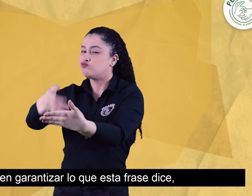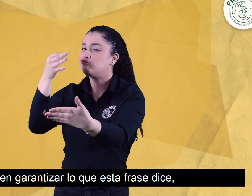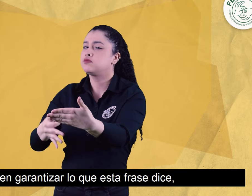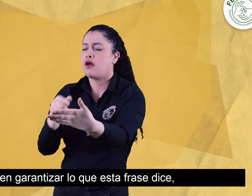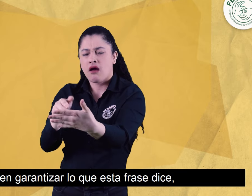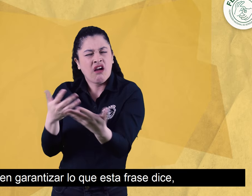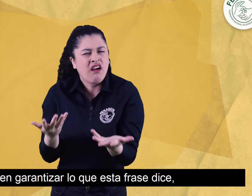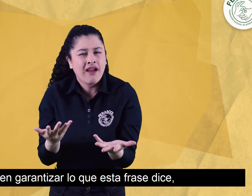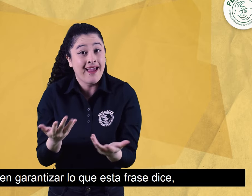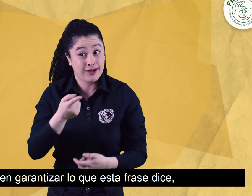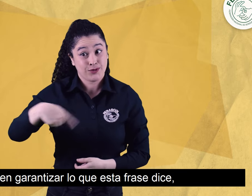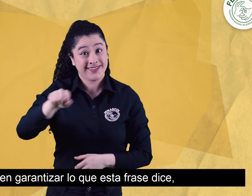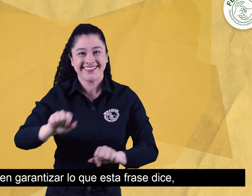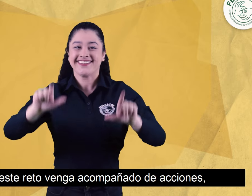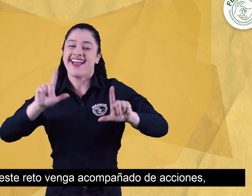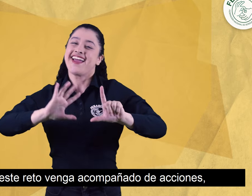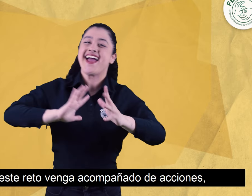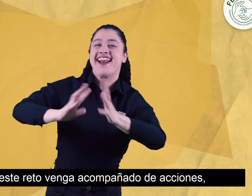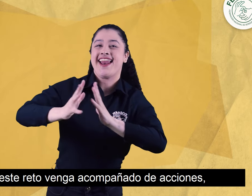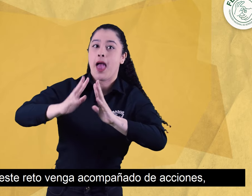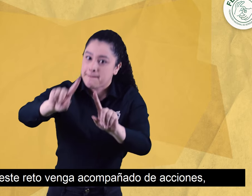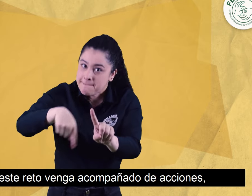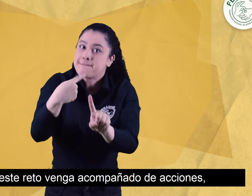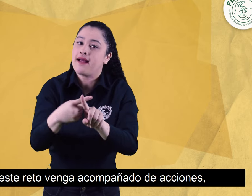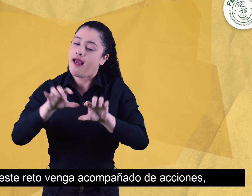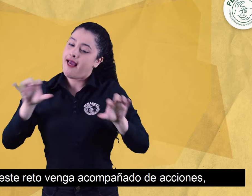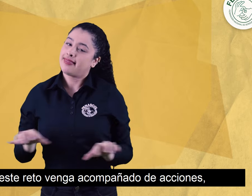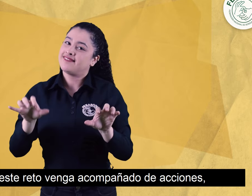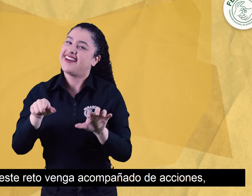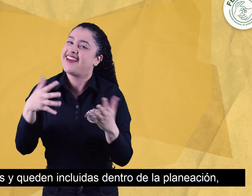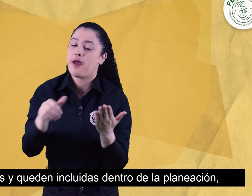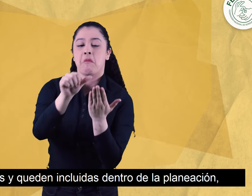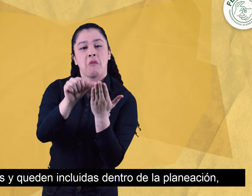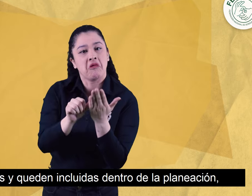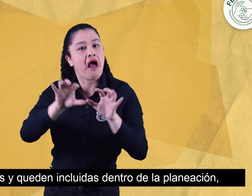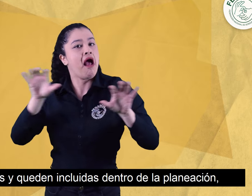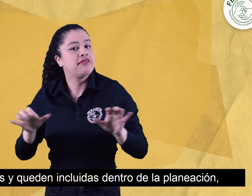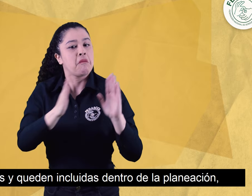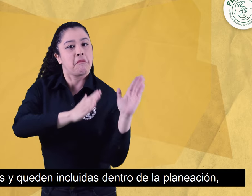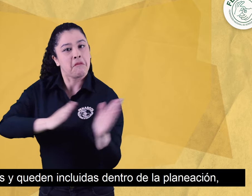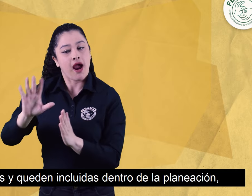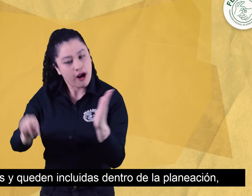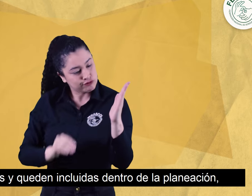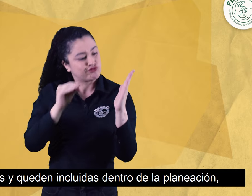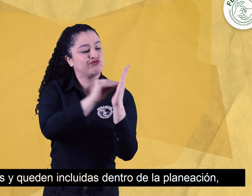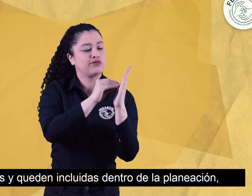garantizar lo que esta frase dice y que este reto venga acompañado de acciones programas y queden incluidas dentro de la